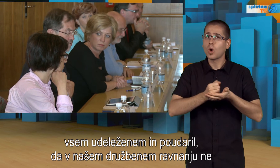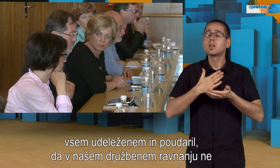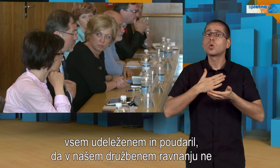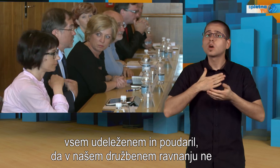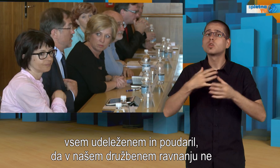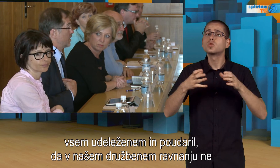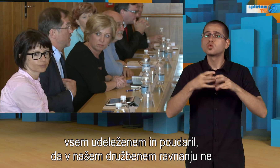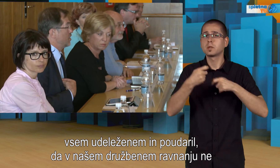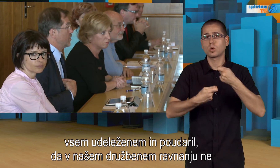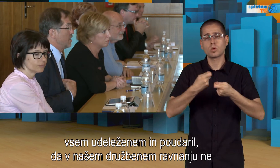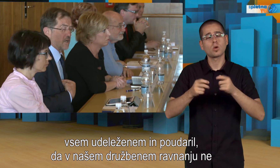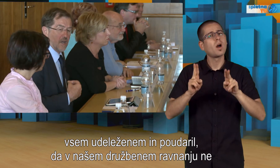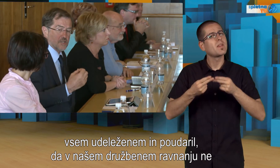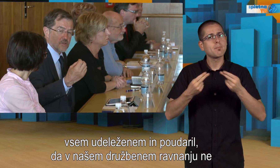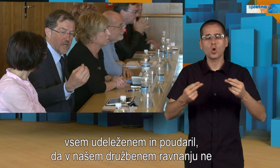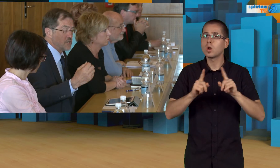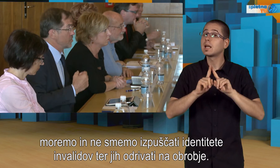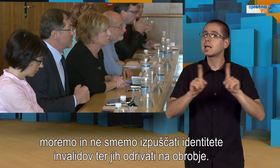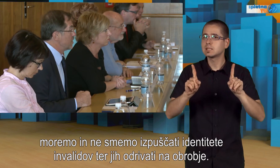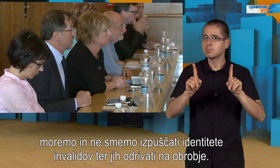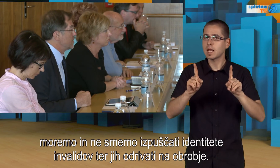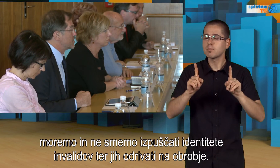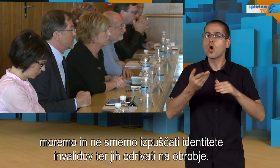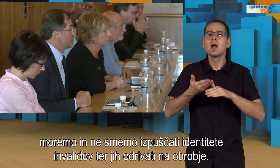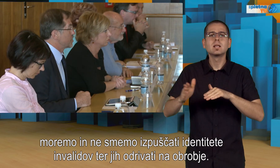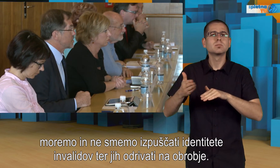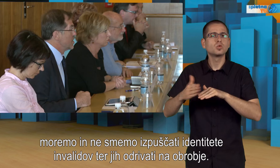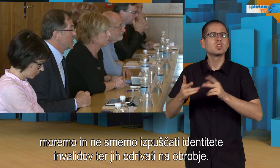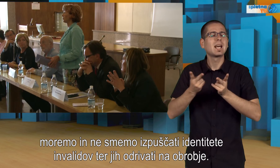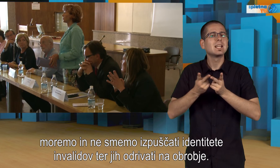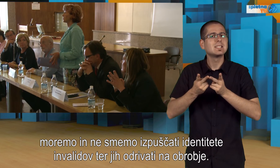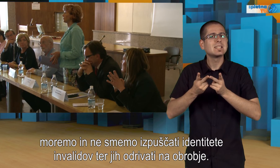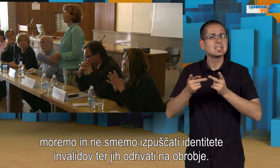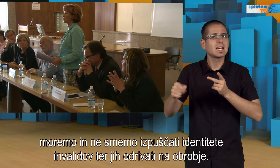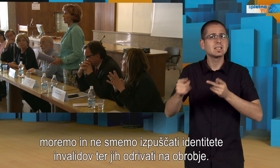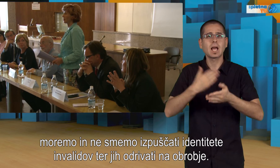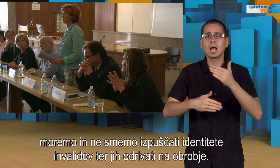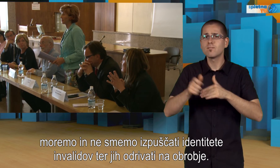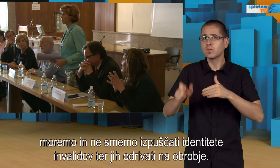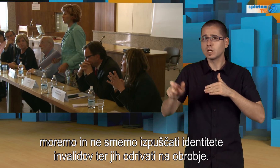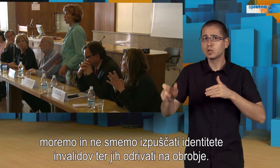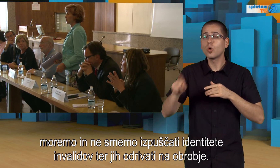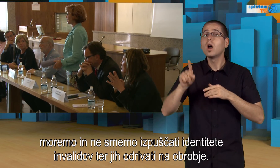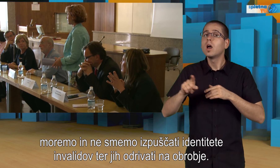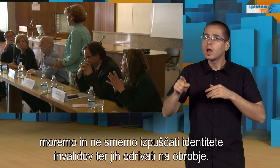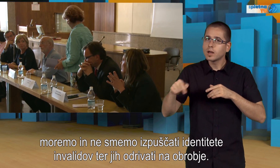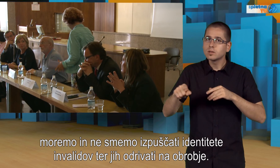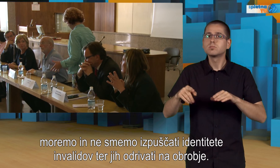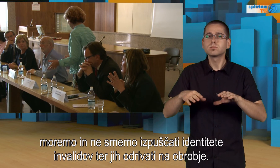družbenem ravnanju ne moremo in ne smemo izpuščati identitete invalidov ter jih odrivati na obrobje.